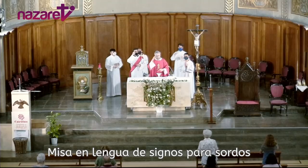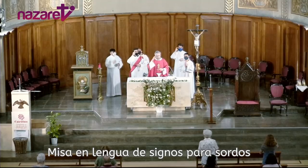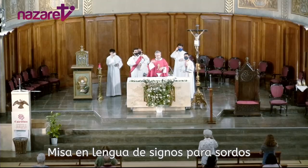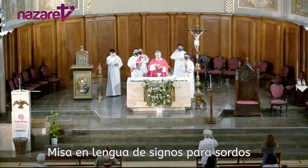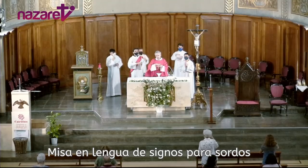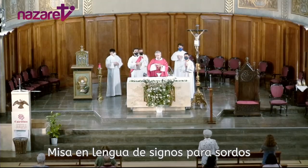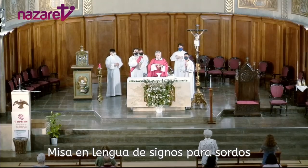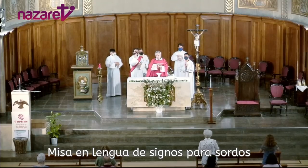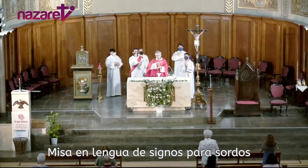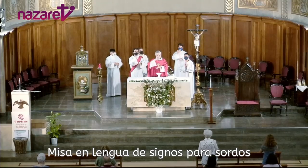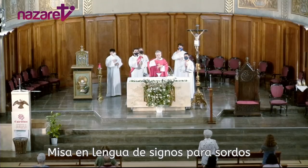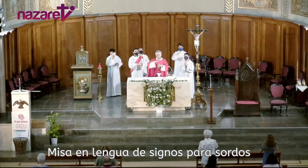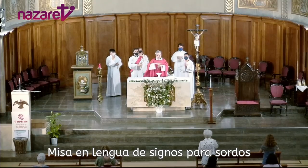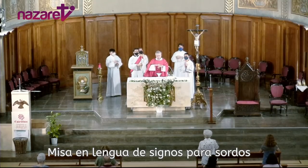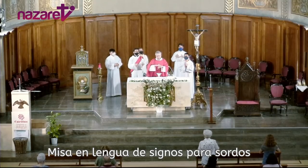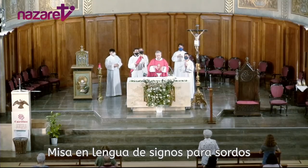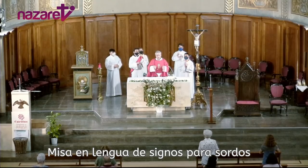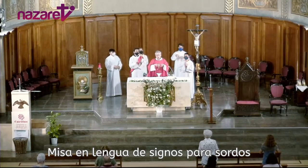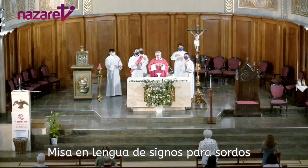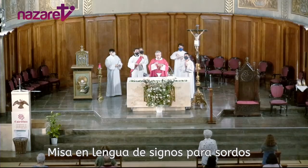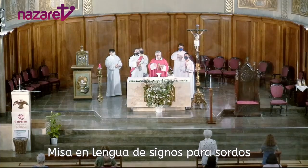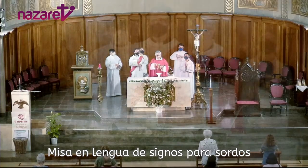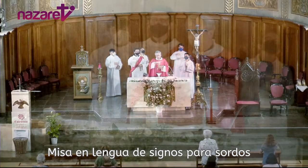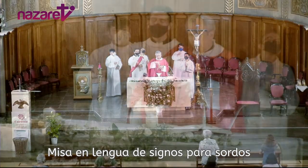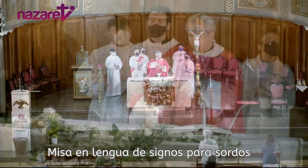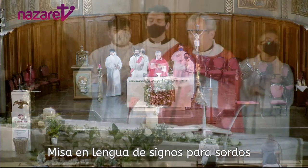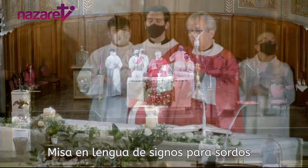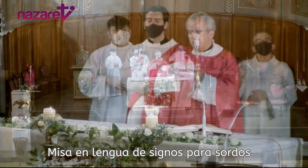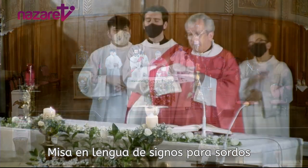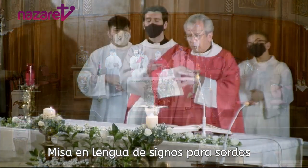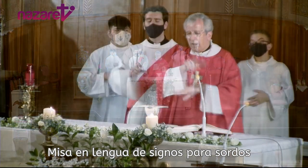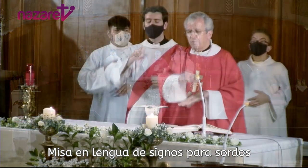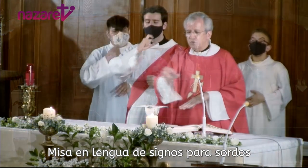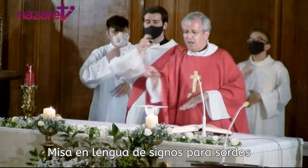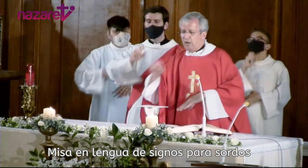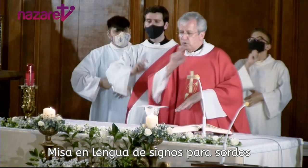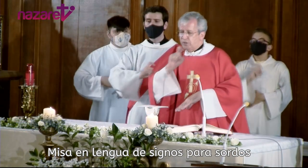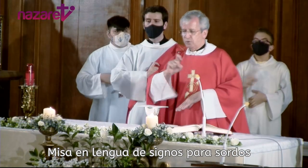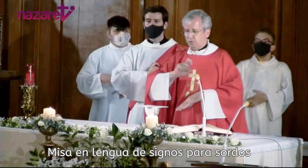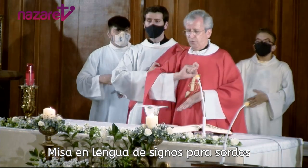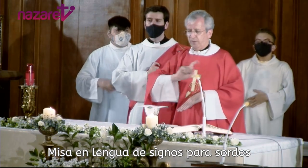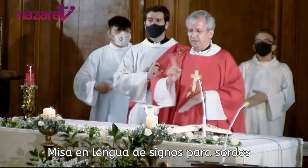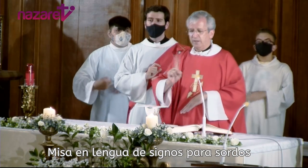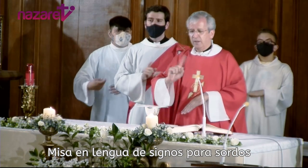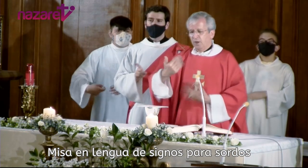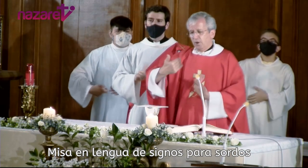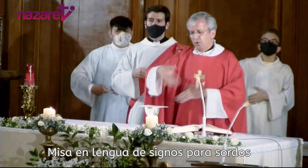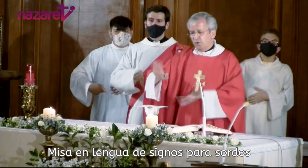día, perdona nuestras ofensas como también nosotros perdonamos a los que nos ofenden. No nos